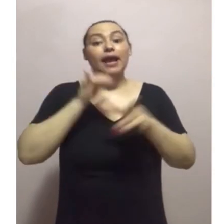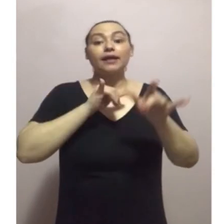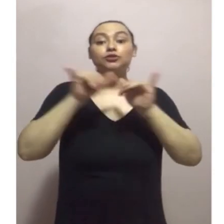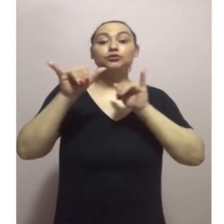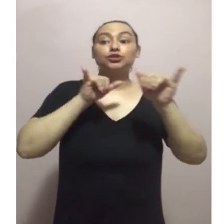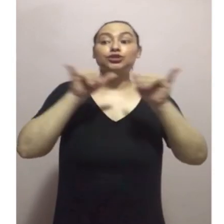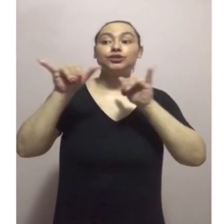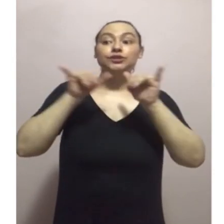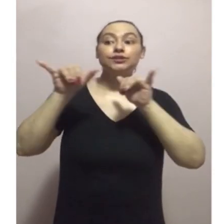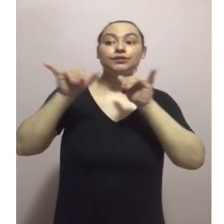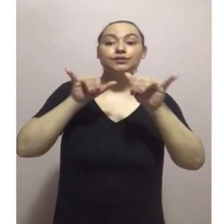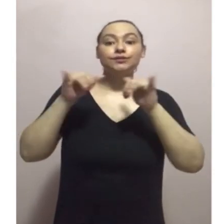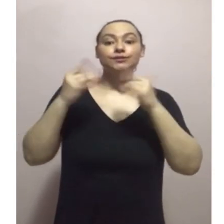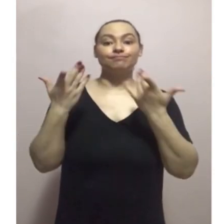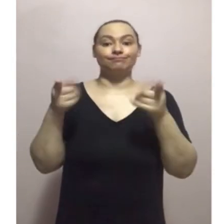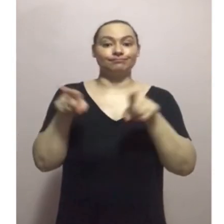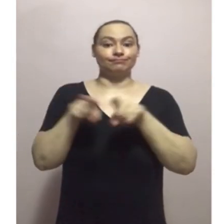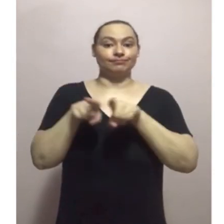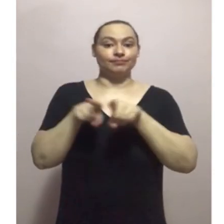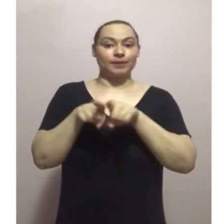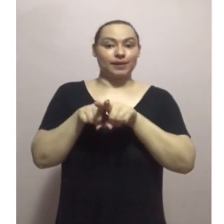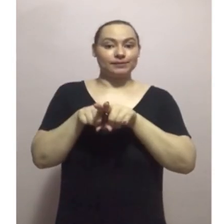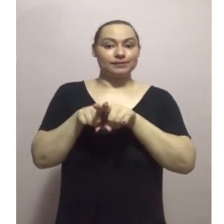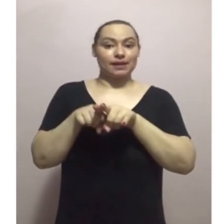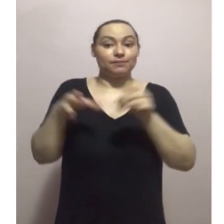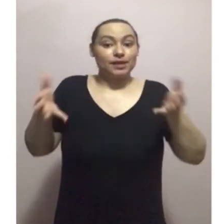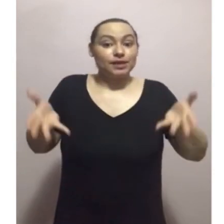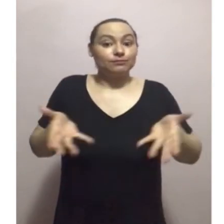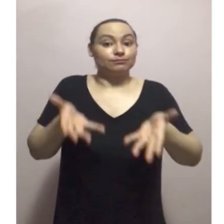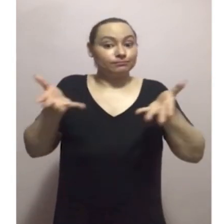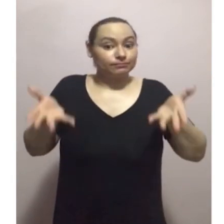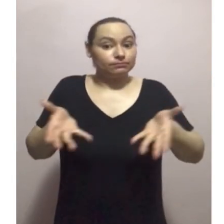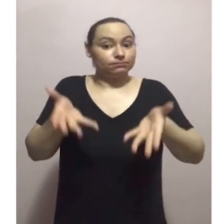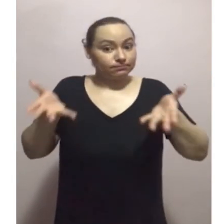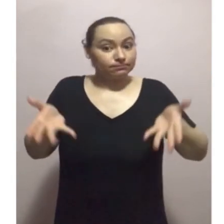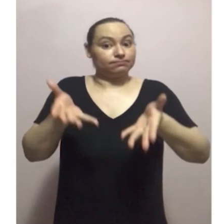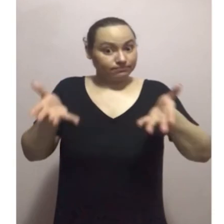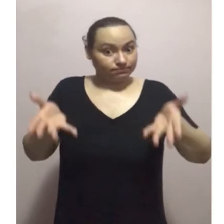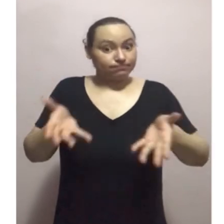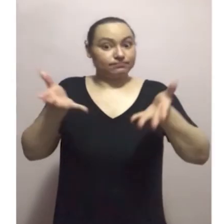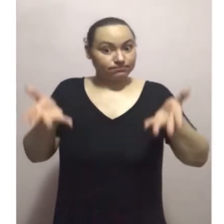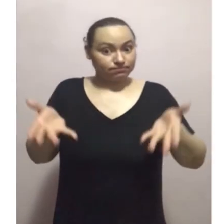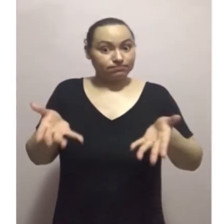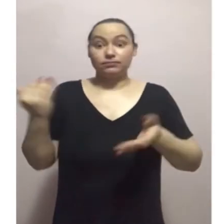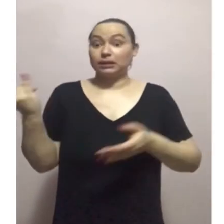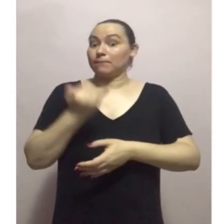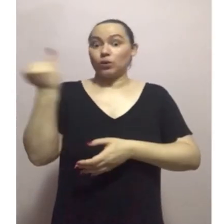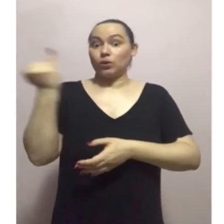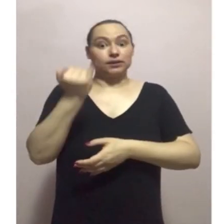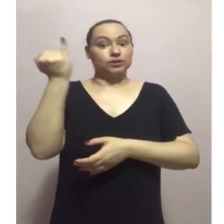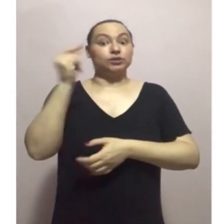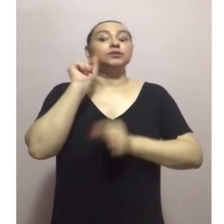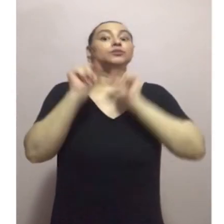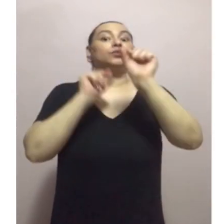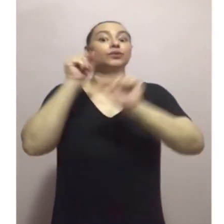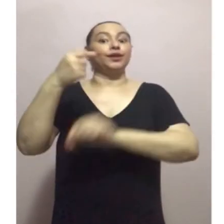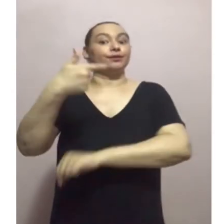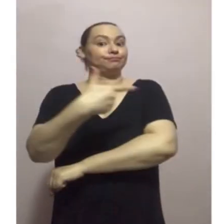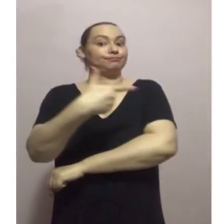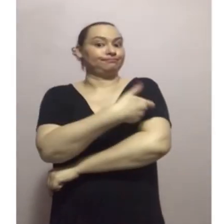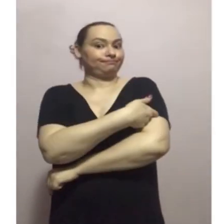movimentos e de incentivar também as campanhas de vacinação, né? Claro.